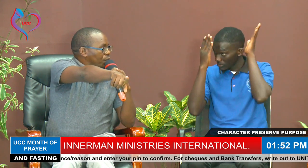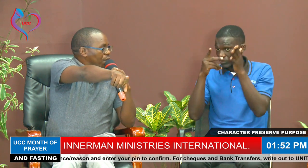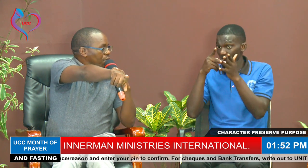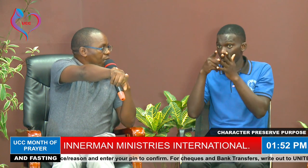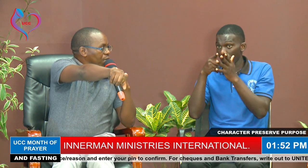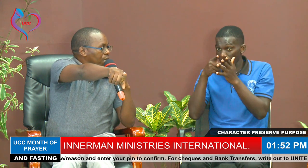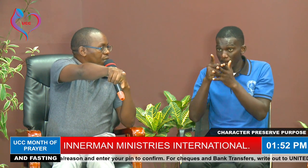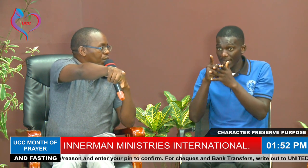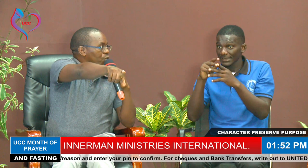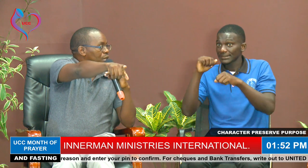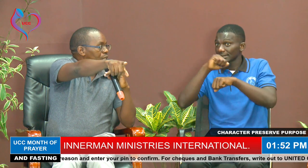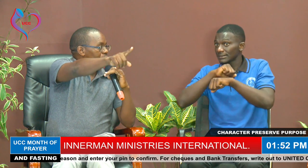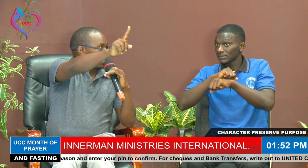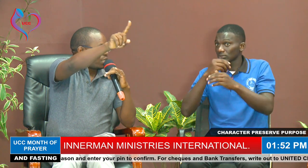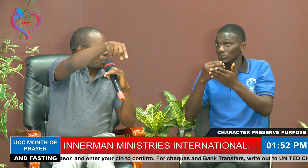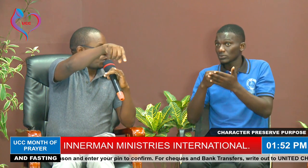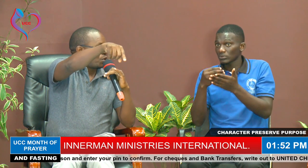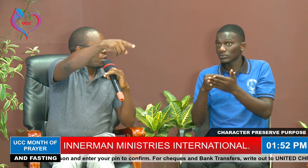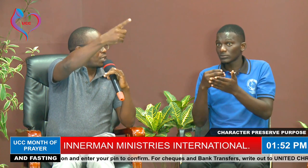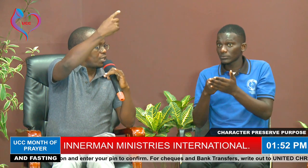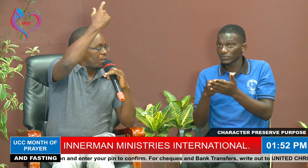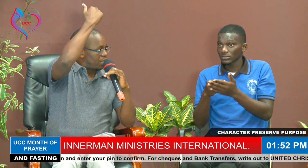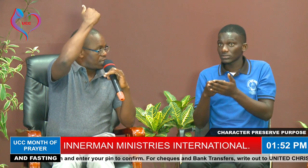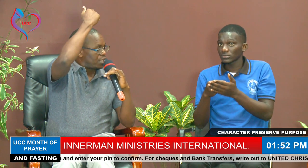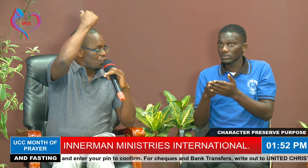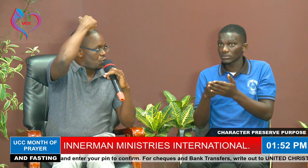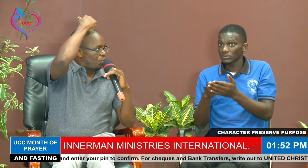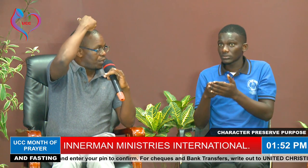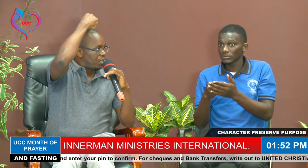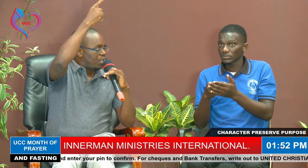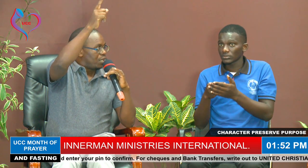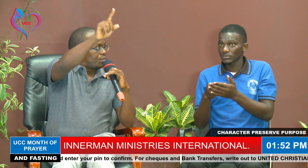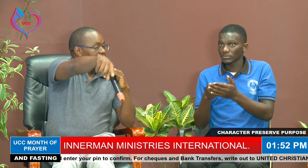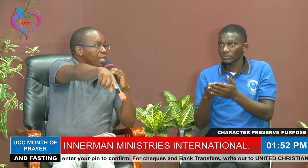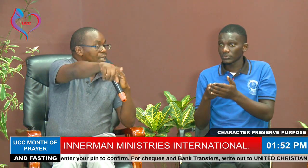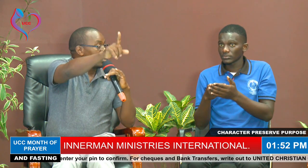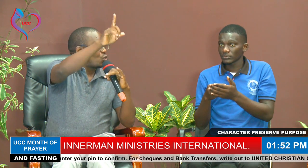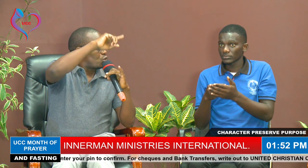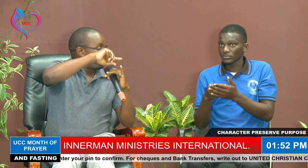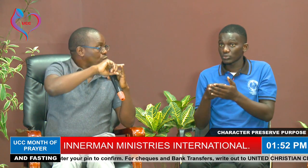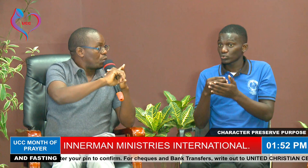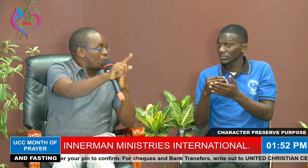senfuma bwenjogera muzee mategeza bishop bwenjogera tata mategeza tata wangu omubiri muzee yanziza yokusomero kusoma